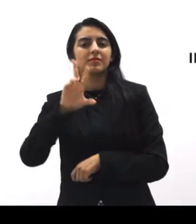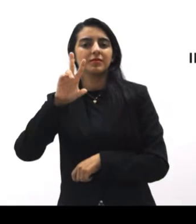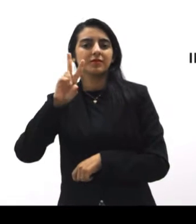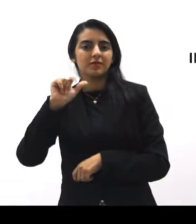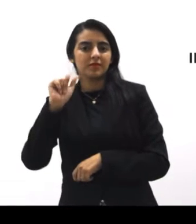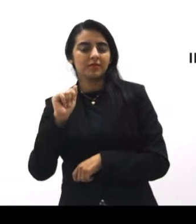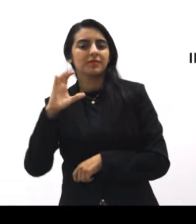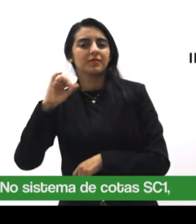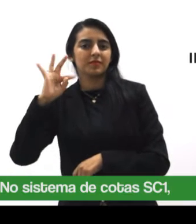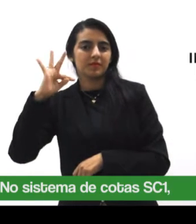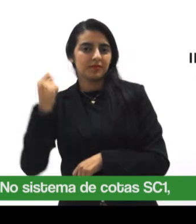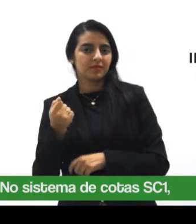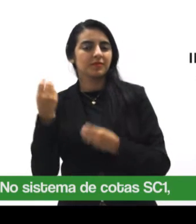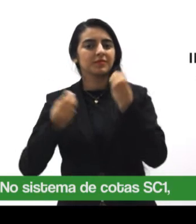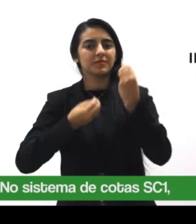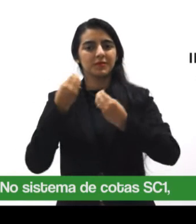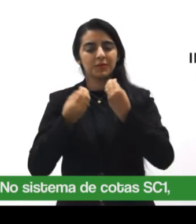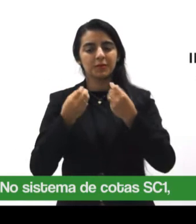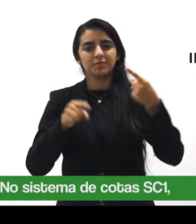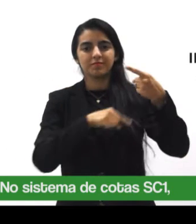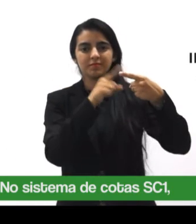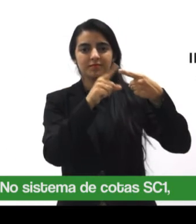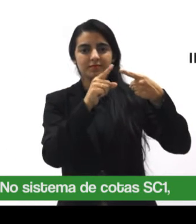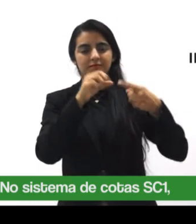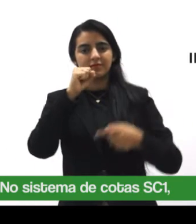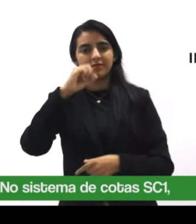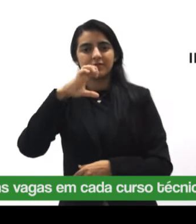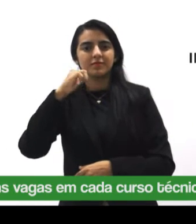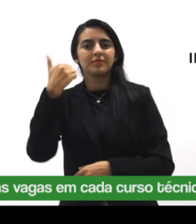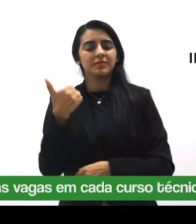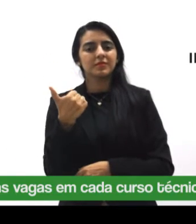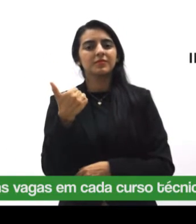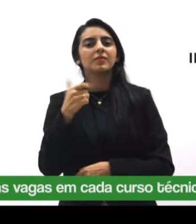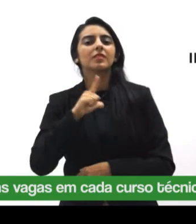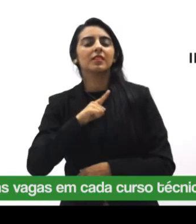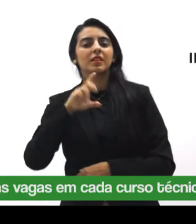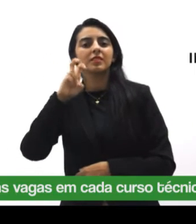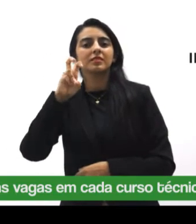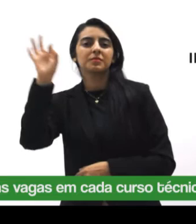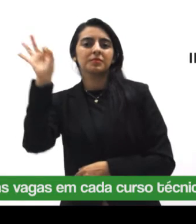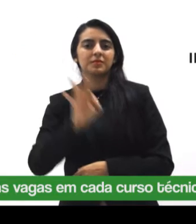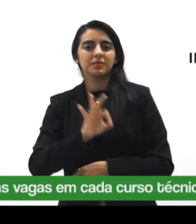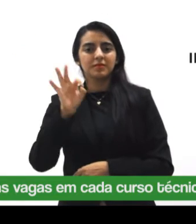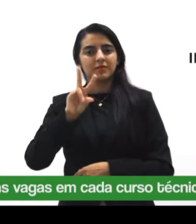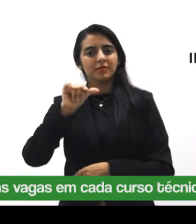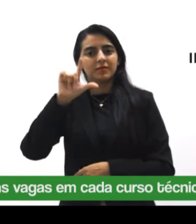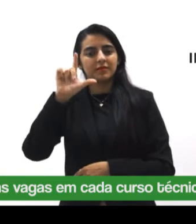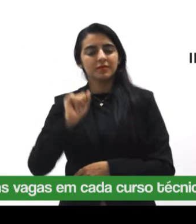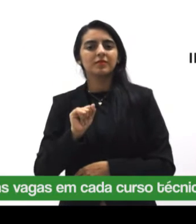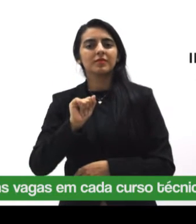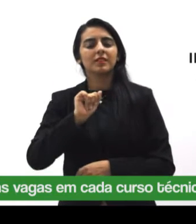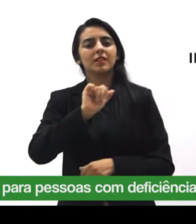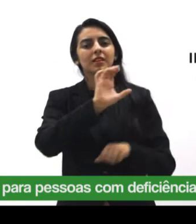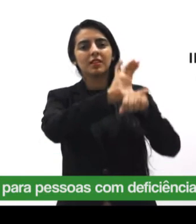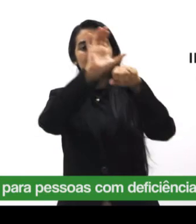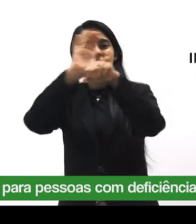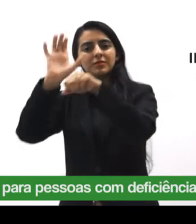No sistema de cotas SC1, 5% das vagas em cada curso técnico são para as